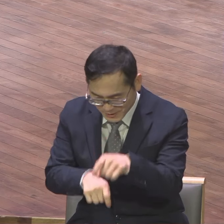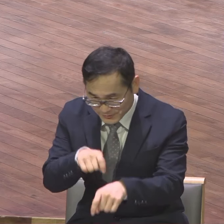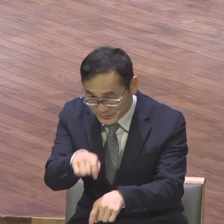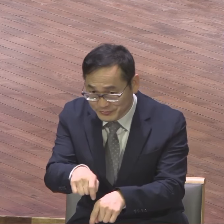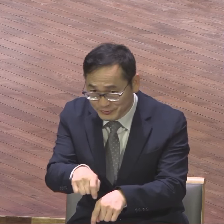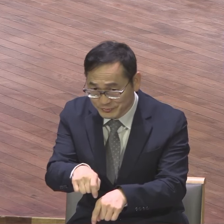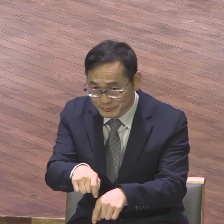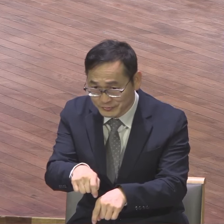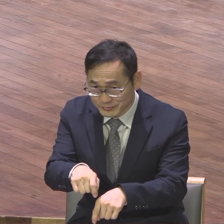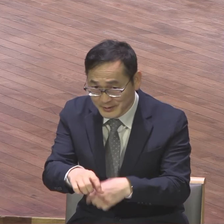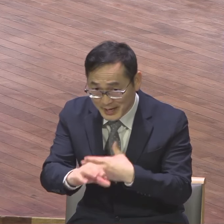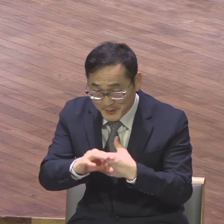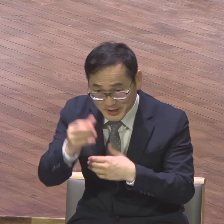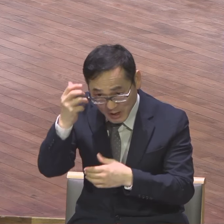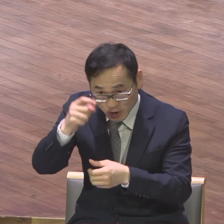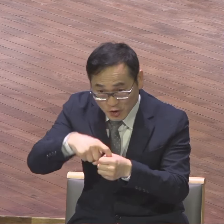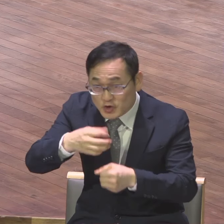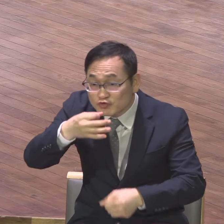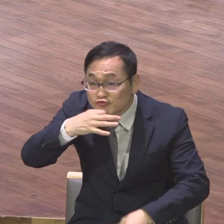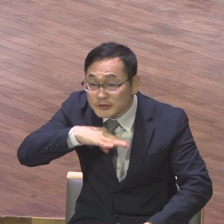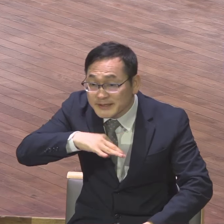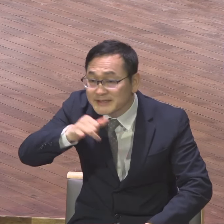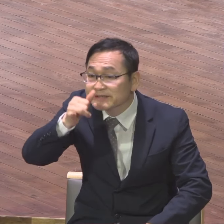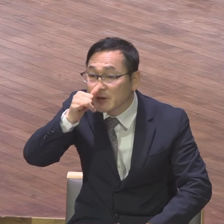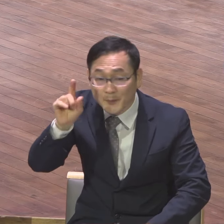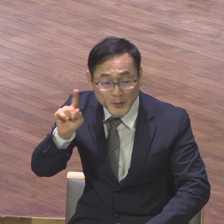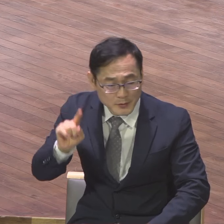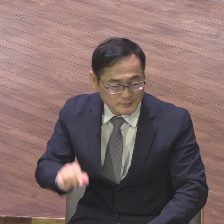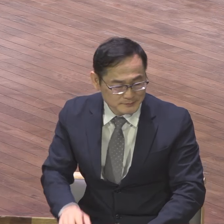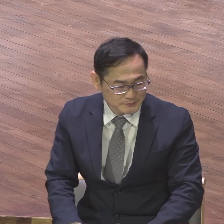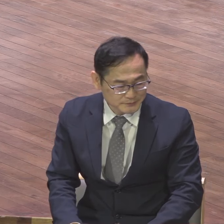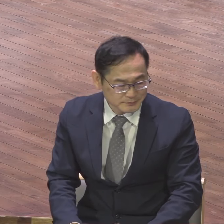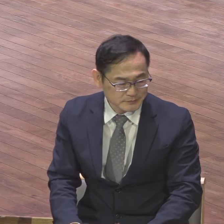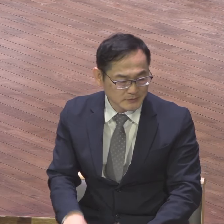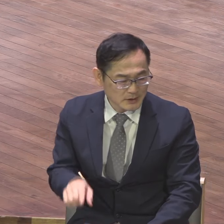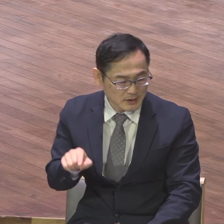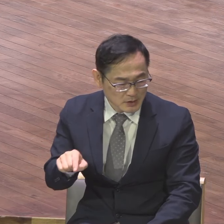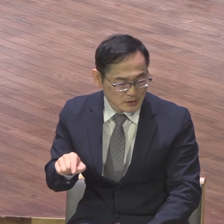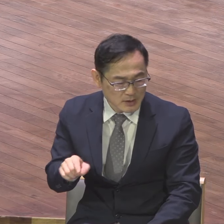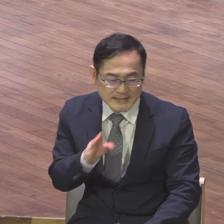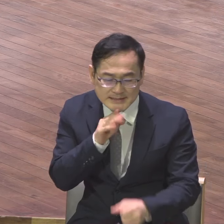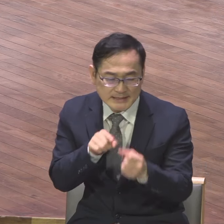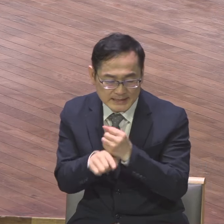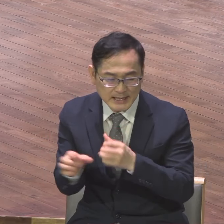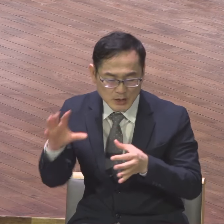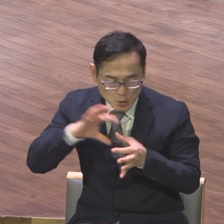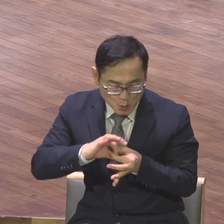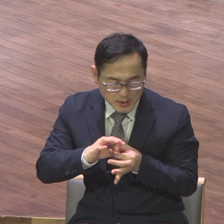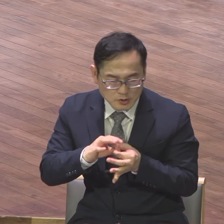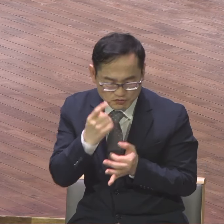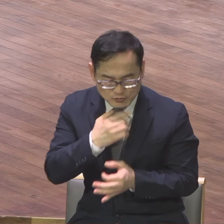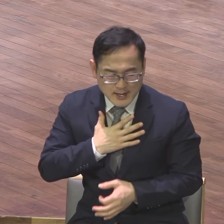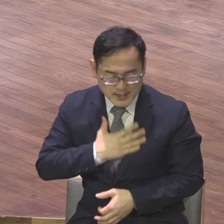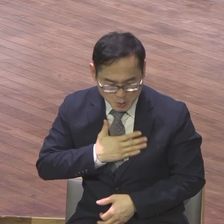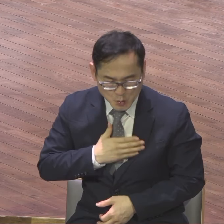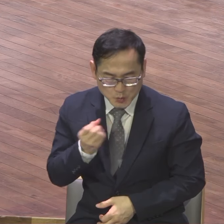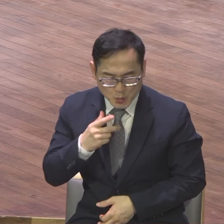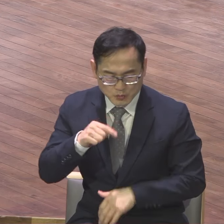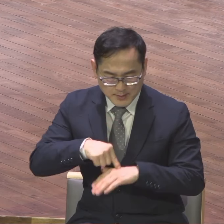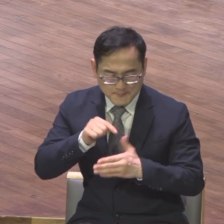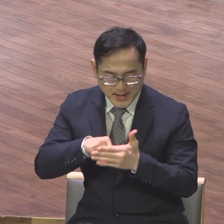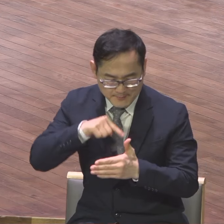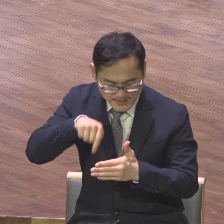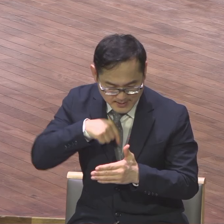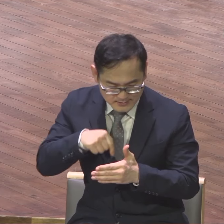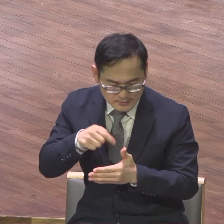어떤 영적 유익이 있는지를 보여줍니다. 19절입니다. 이로써 우리가 진리에 속한 줄을 알고 또 우리 마음을